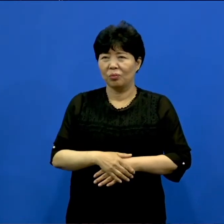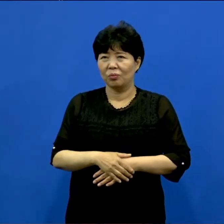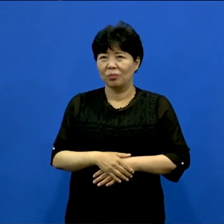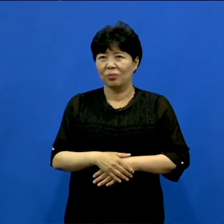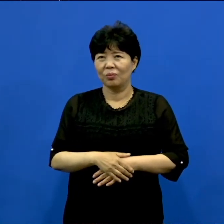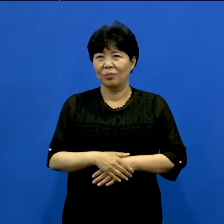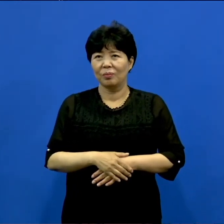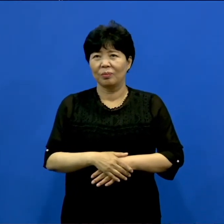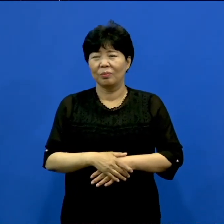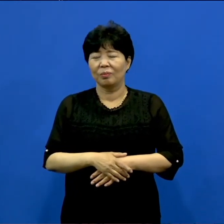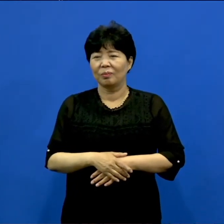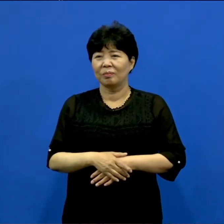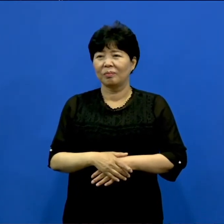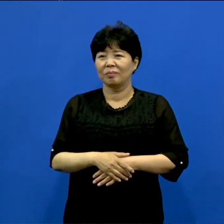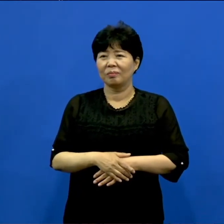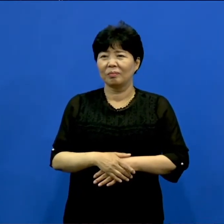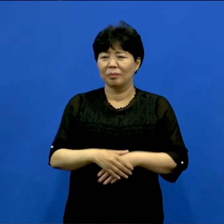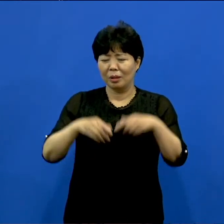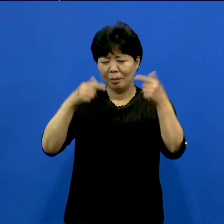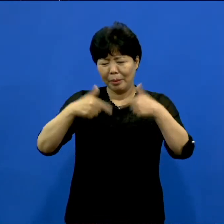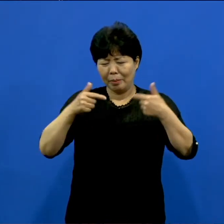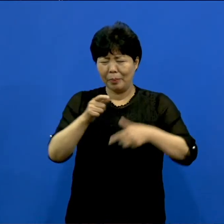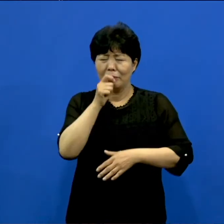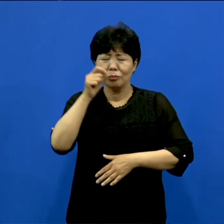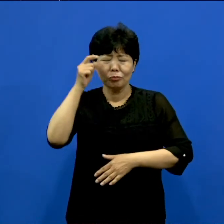빠지면 뭐 그게 뭐 대단한 거예요, 여러분.